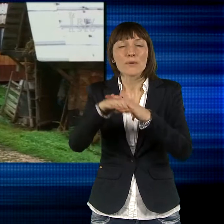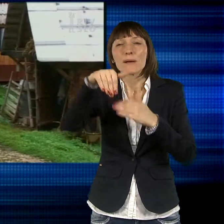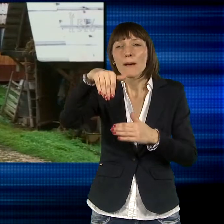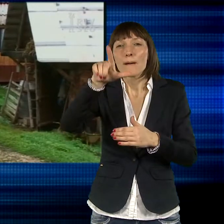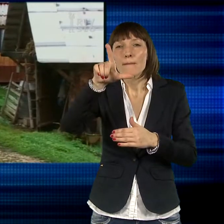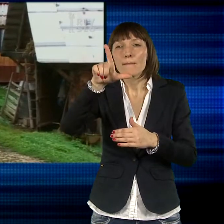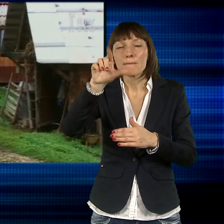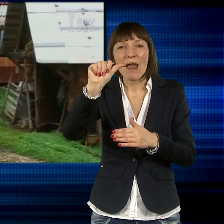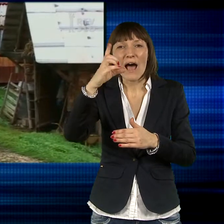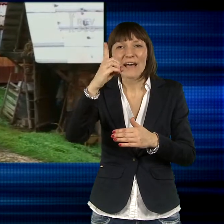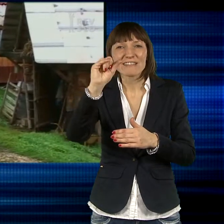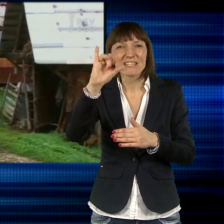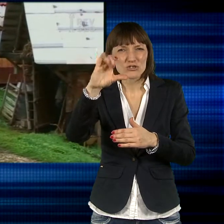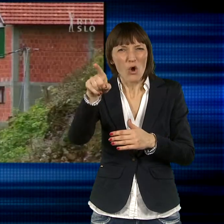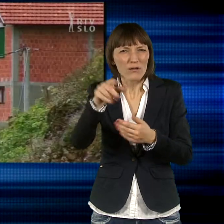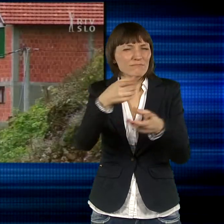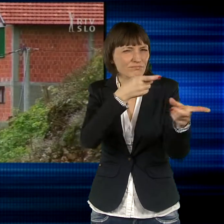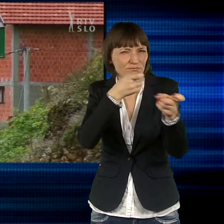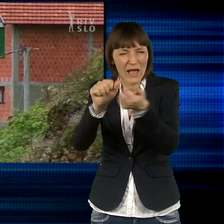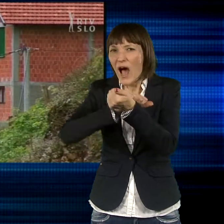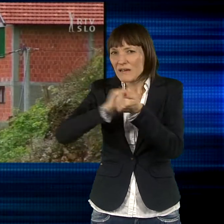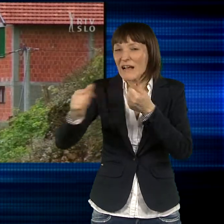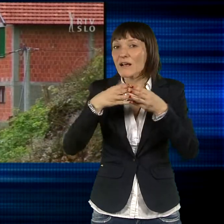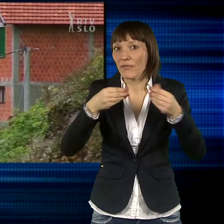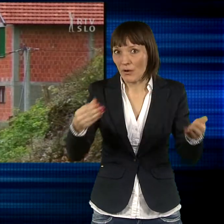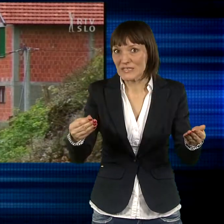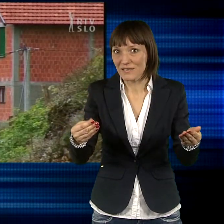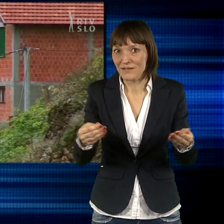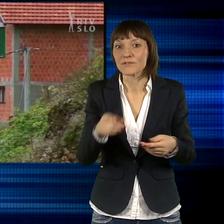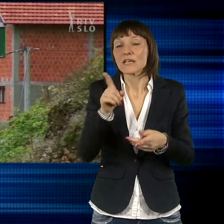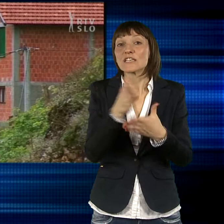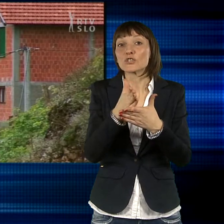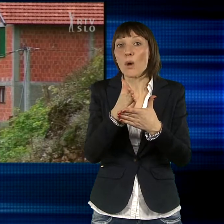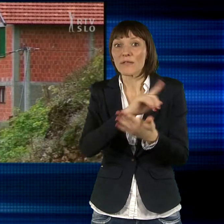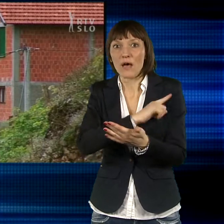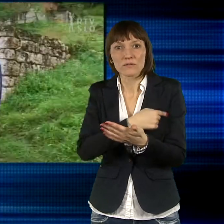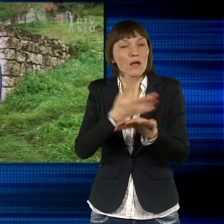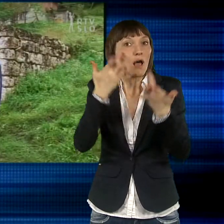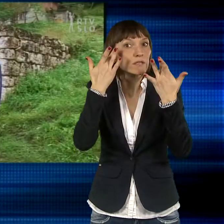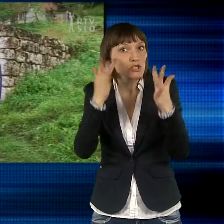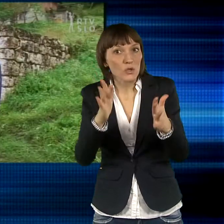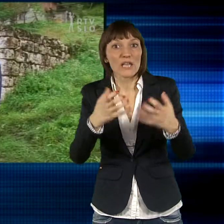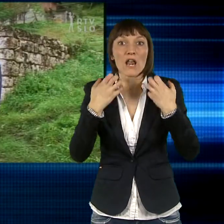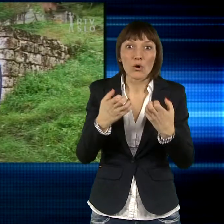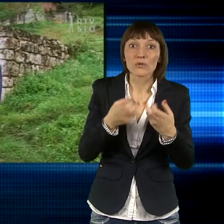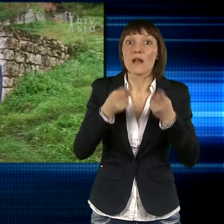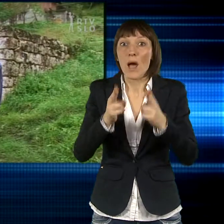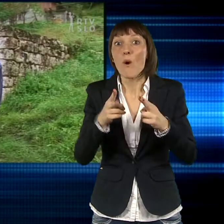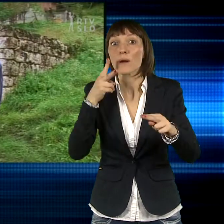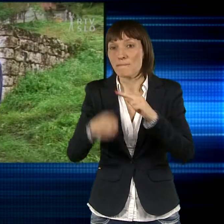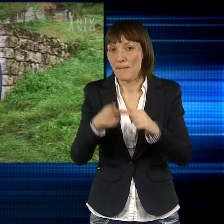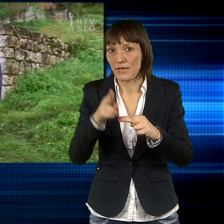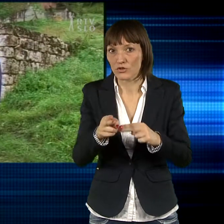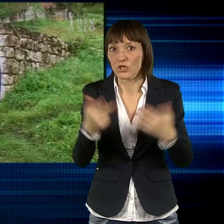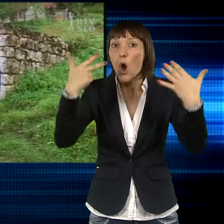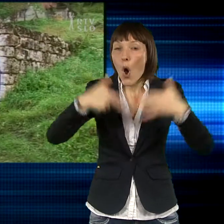vodstvom Ratka Mladića zagrešile največji posamični zločin krvave vojne in ki ga mednarodne sile niso mogle, znale ali hotele